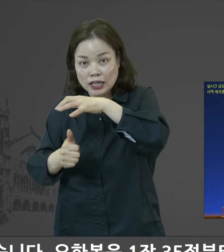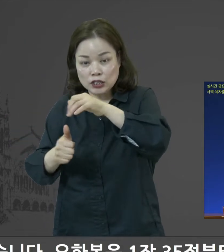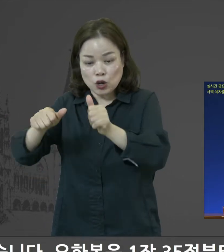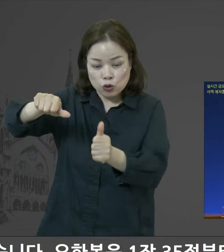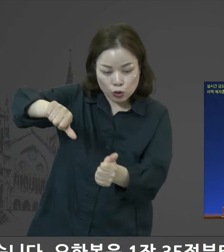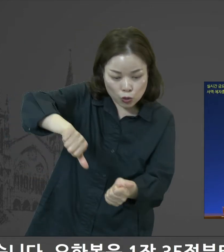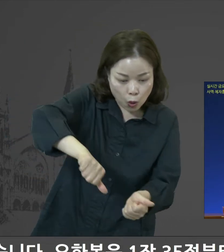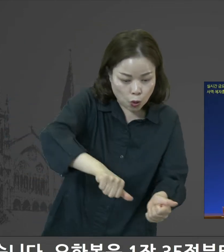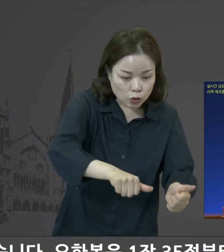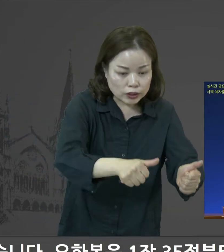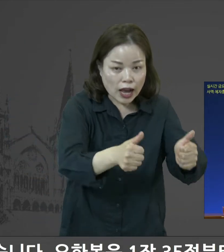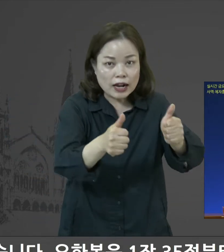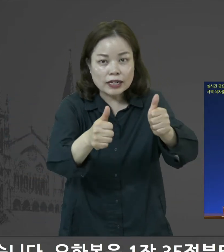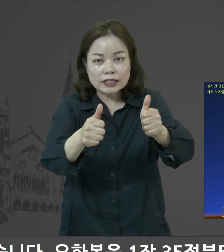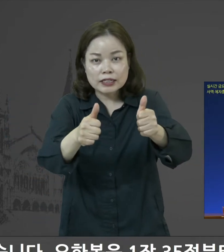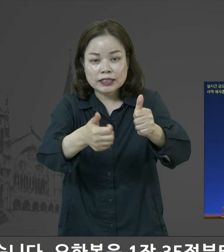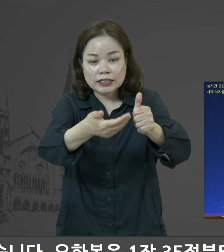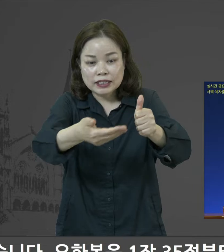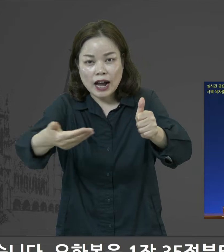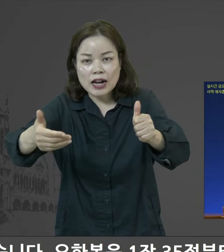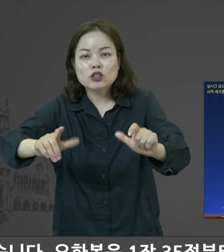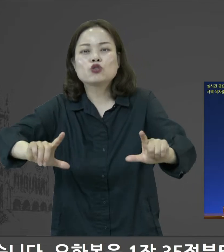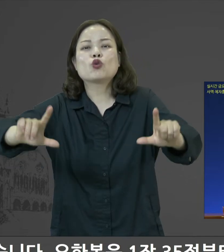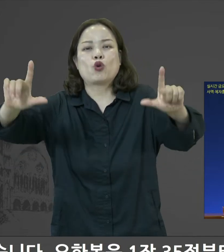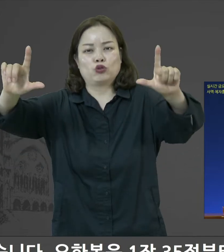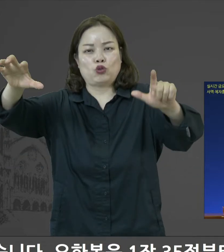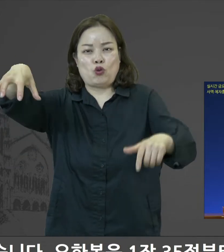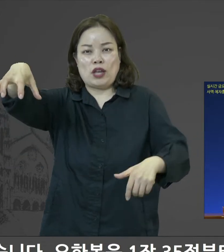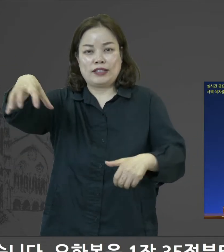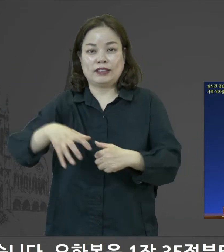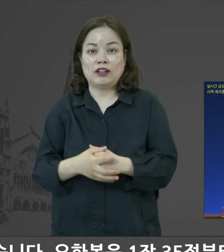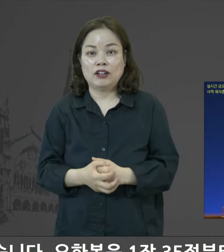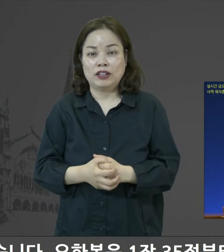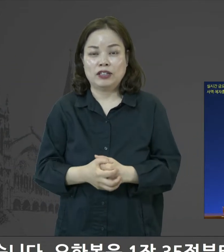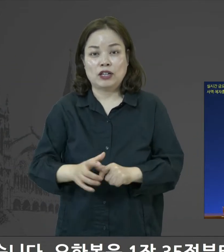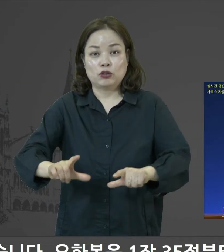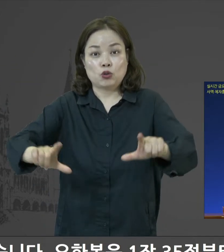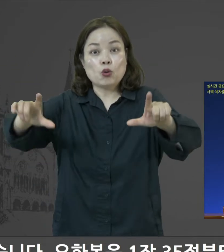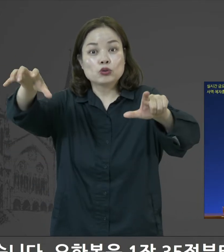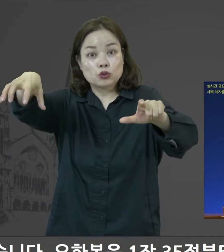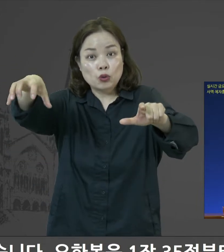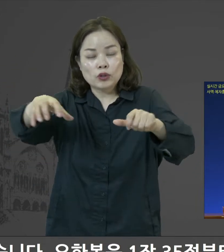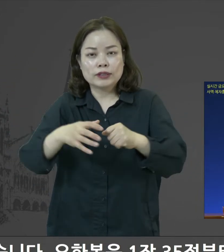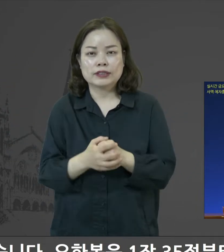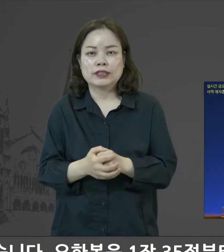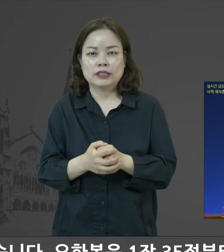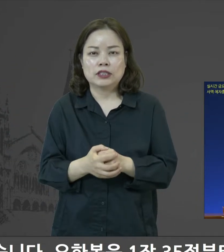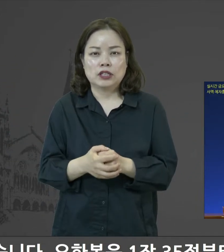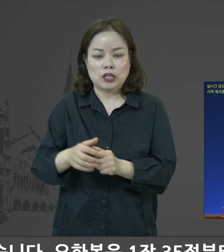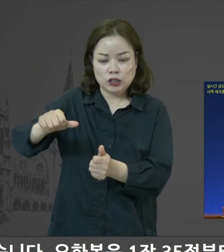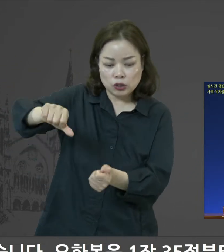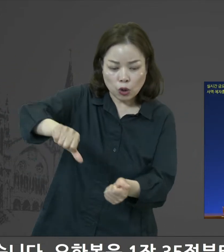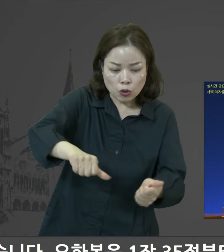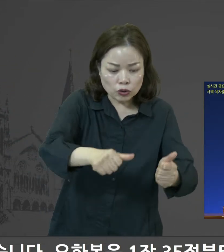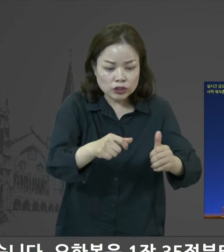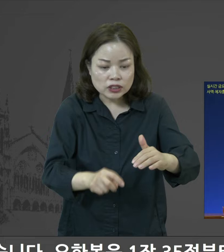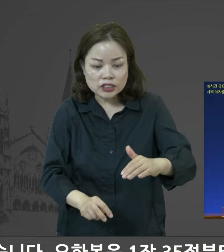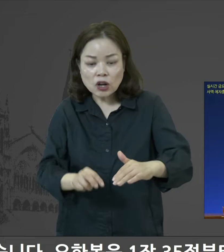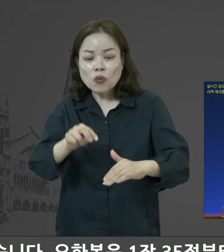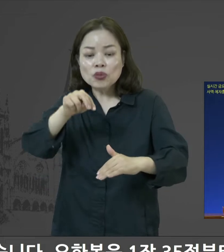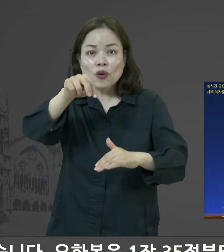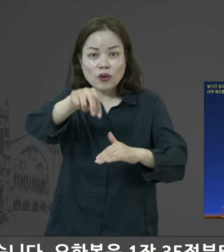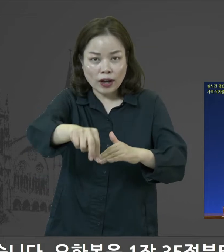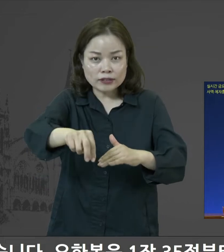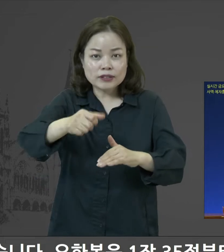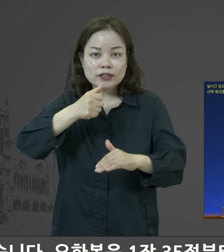동편에서 받았다 이렇게 기록이 되어 있고요. 요단강 동편, 그러니까 요단강을 건너 가셔서 세례를